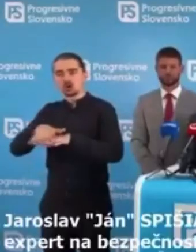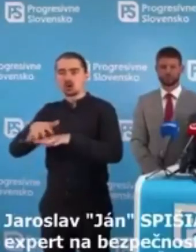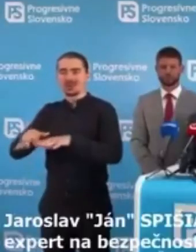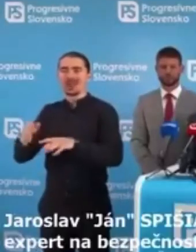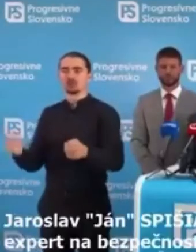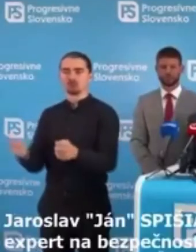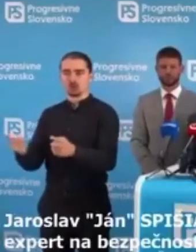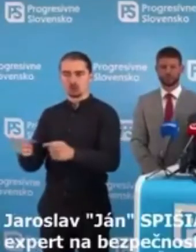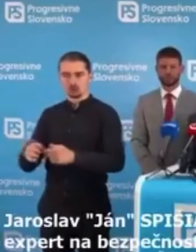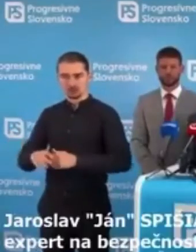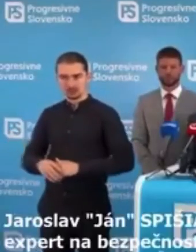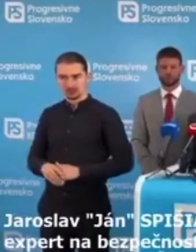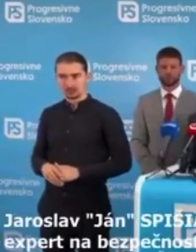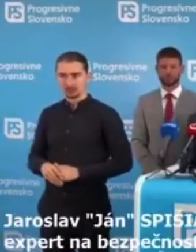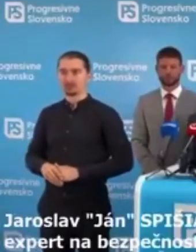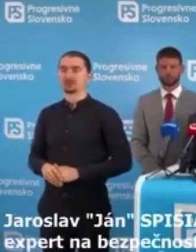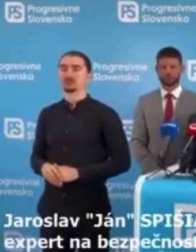Čiže